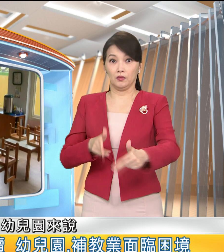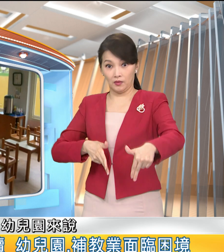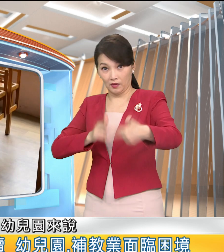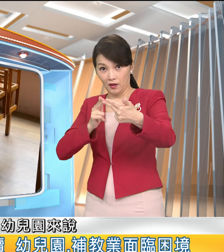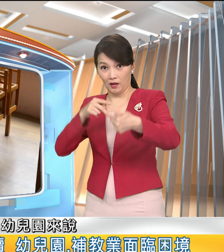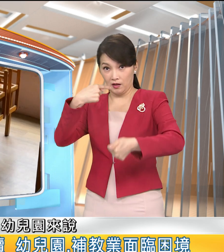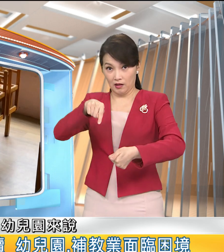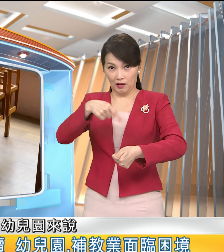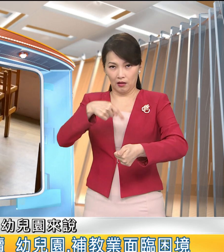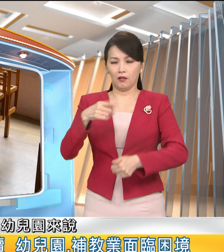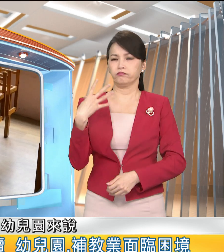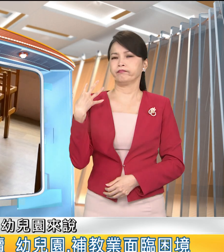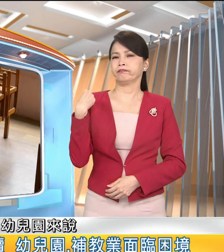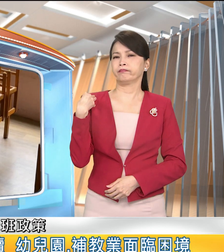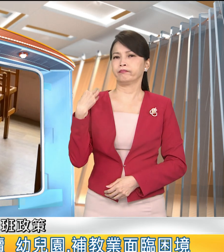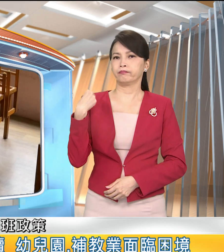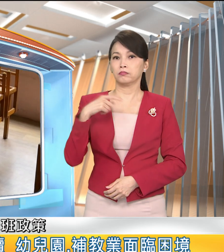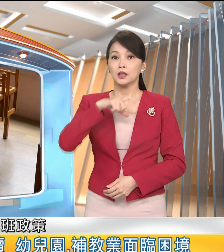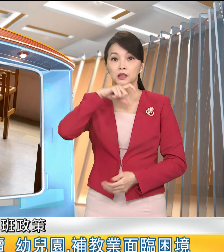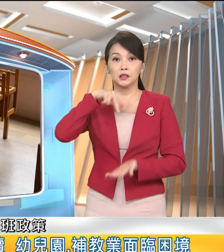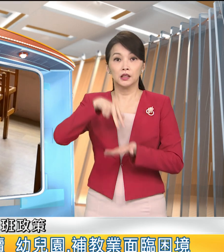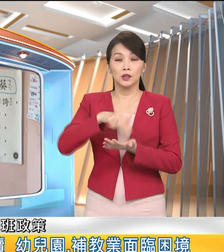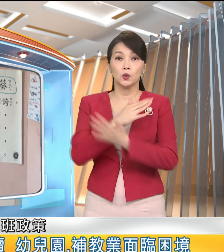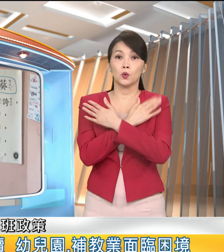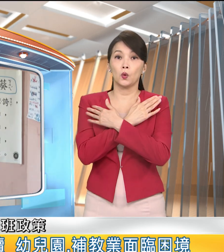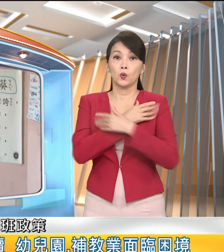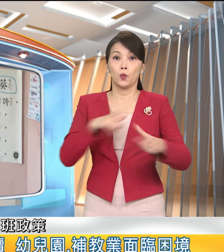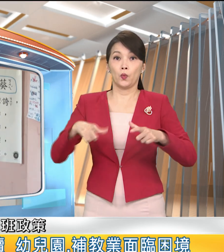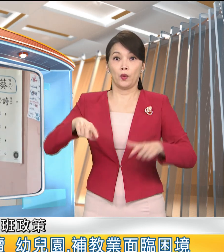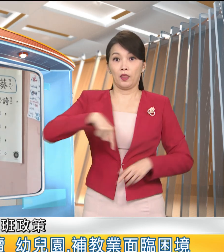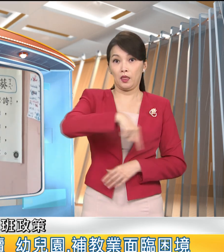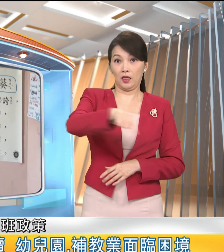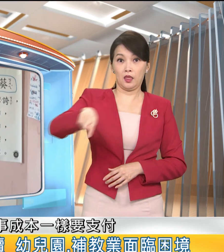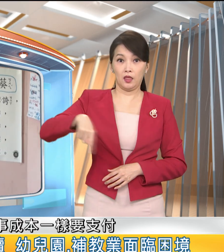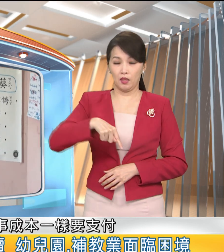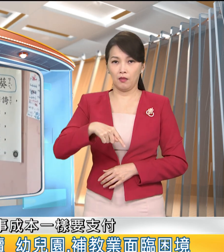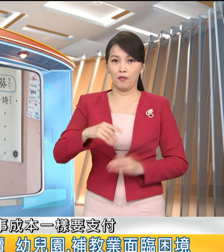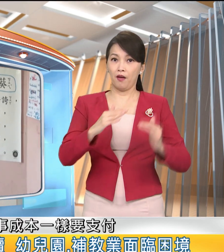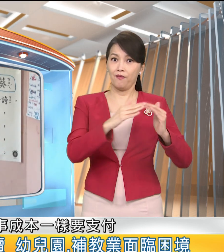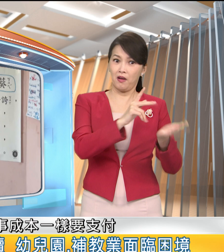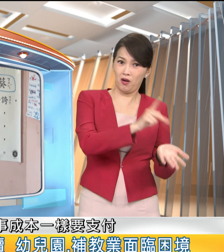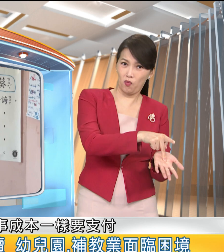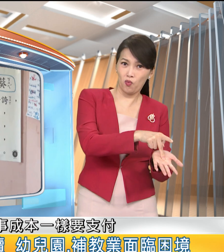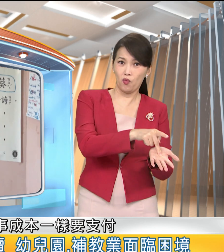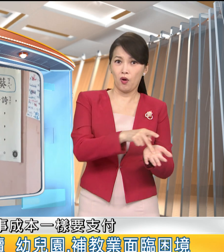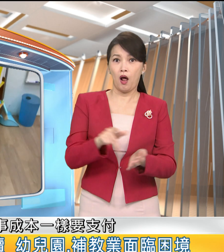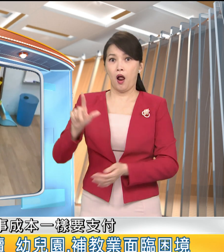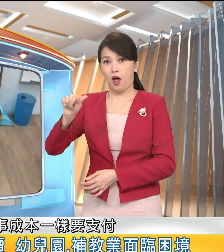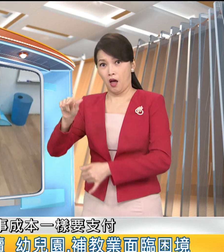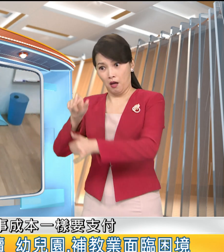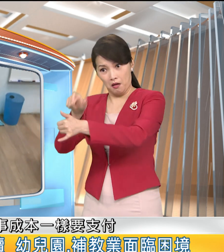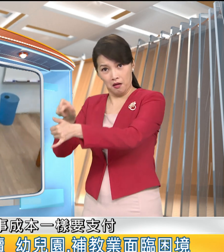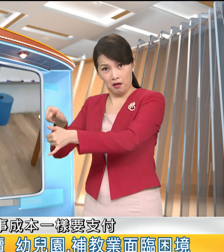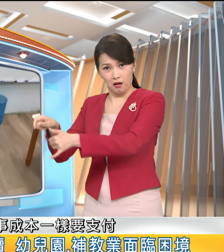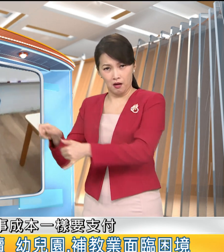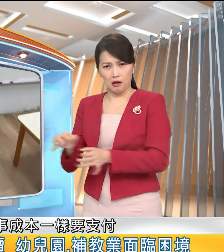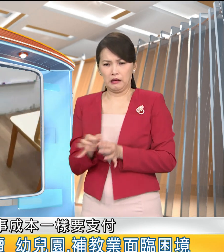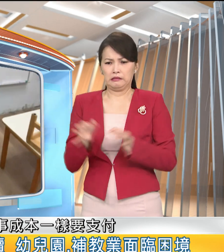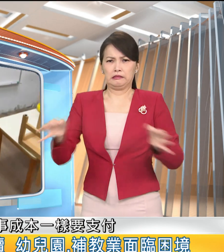立幼儿园来说，因为停课不停班政策，所以房租、人事成本一样要